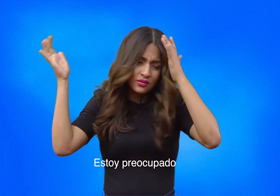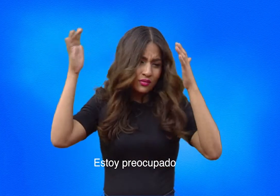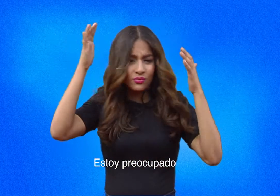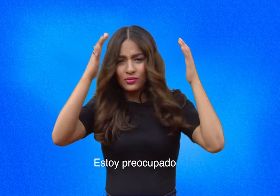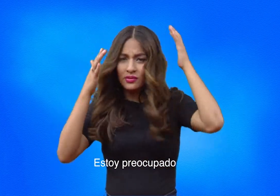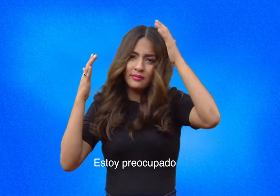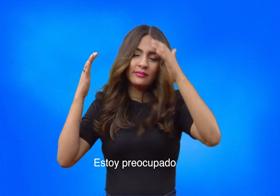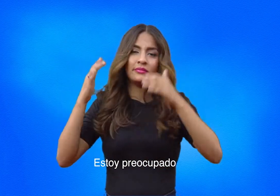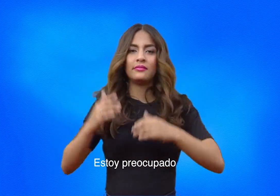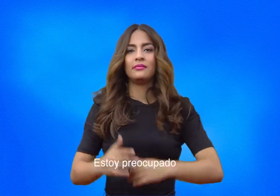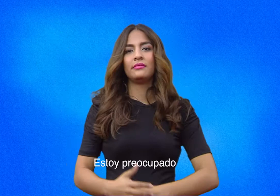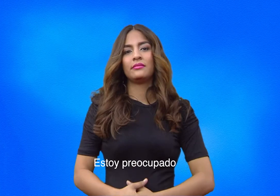Estoy preocupado.